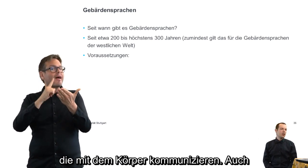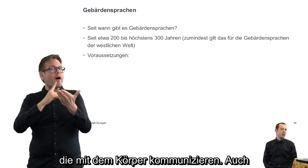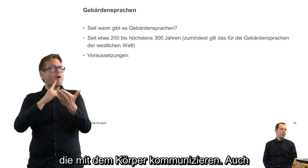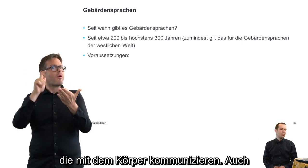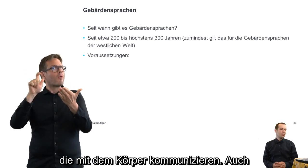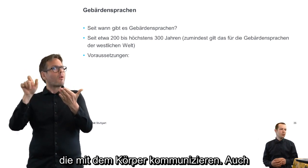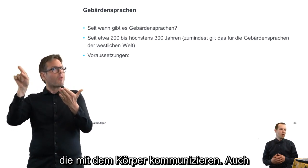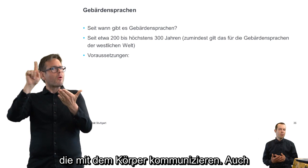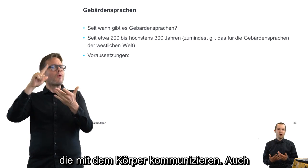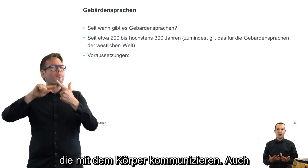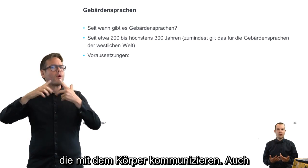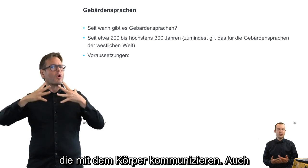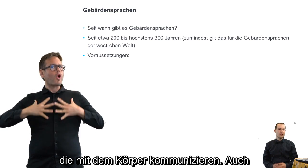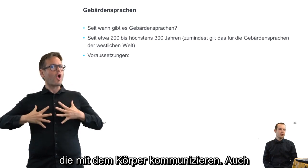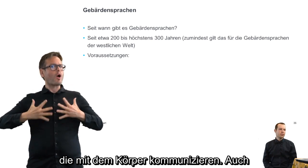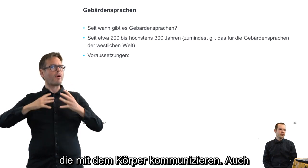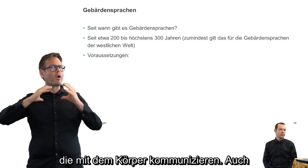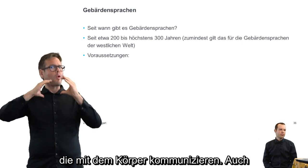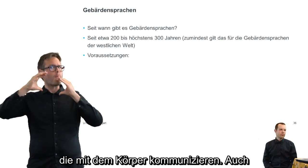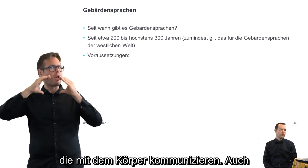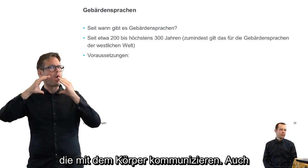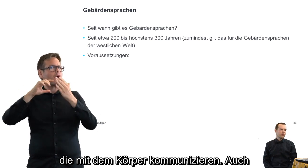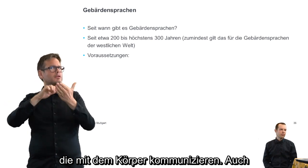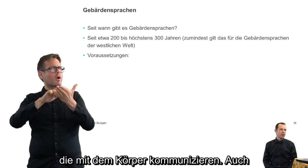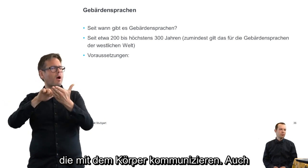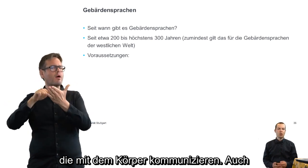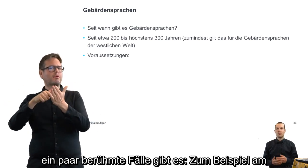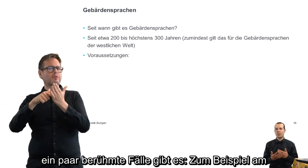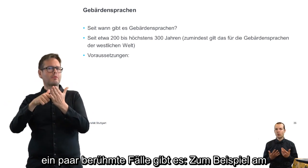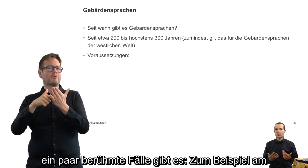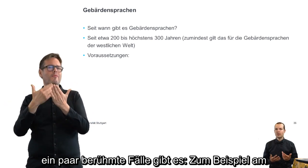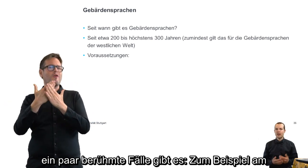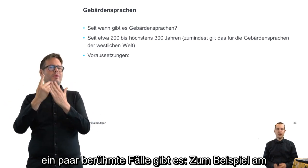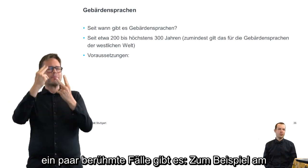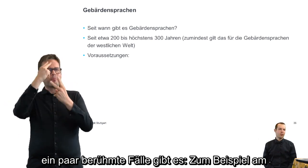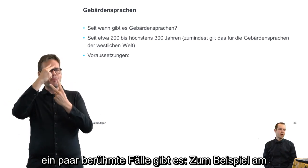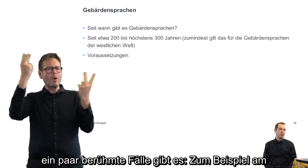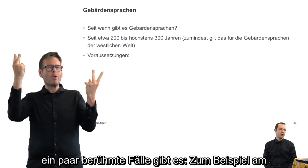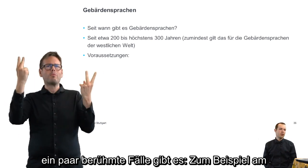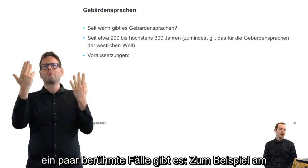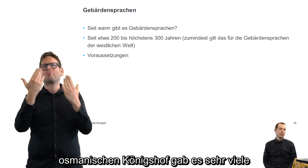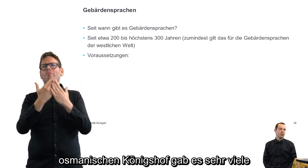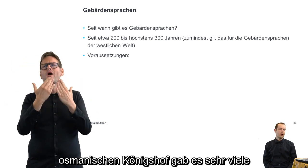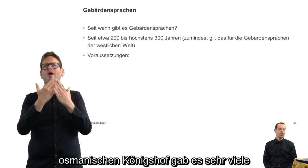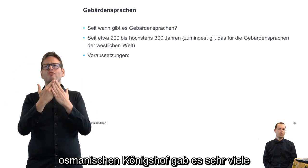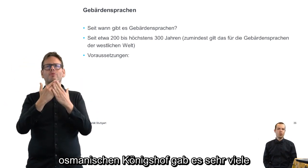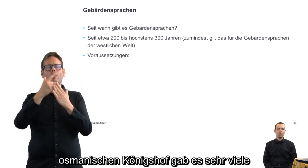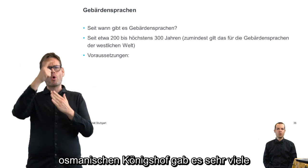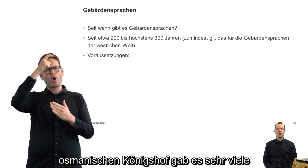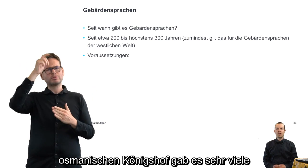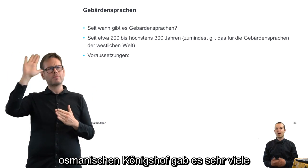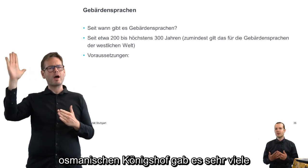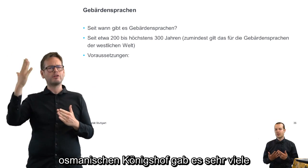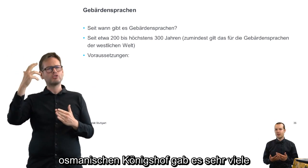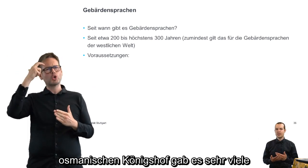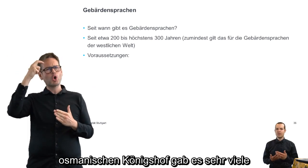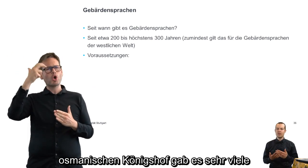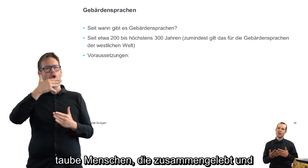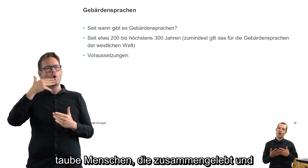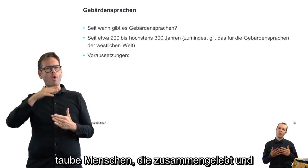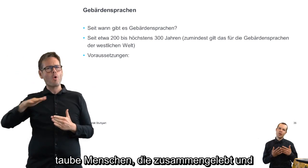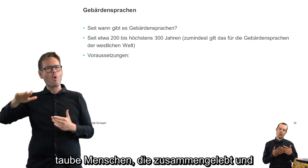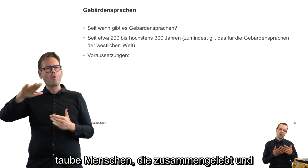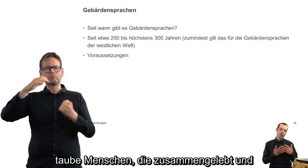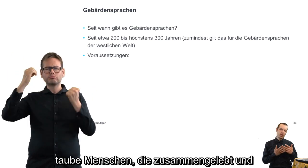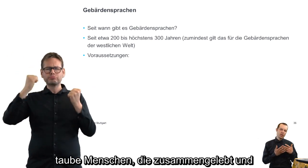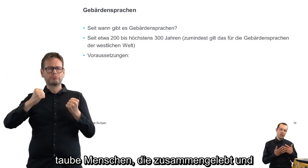mit dem Körper kommunizieren. Also ein paar berühmte Fälle, zum Beispiel am Osmanischen Königshof gab es sehr